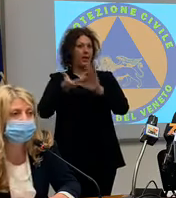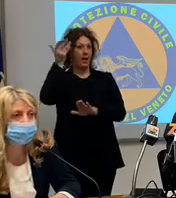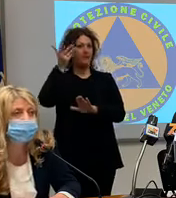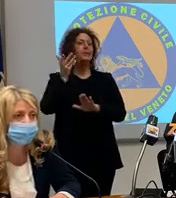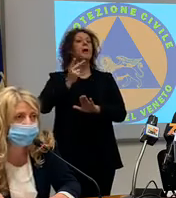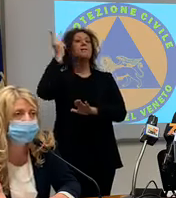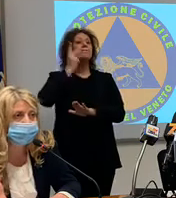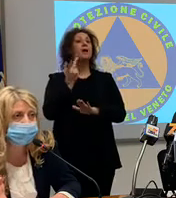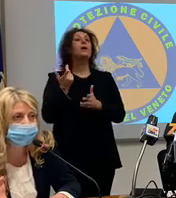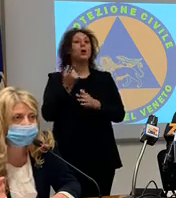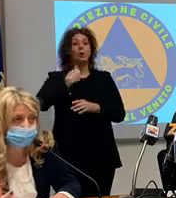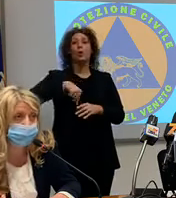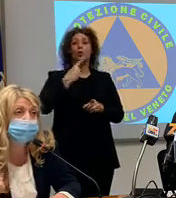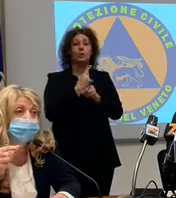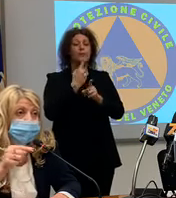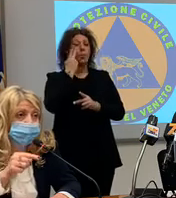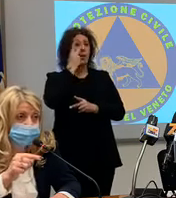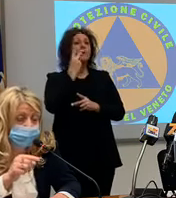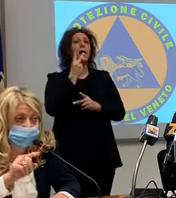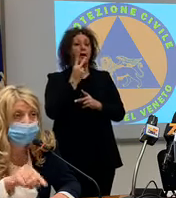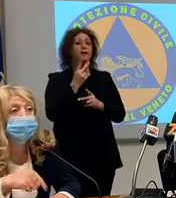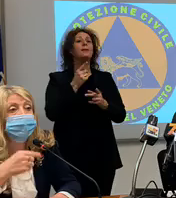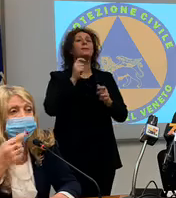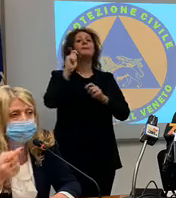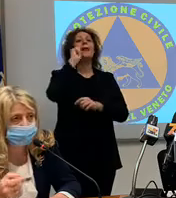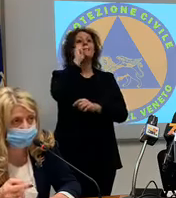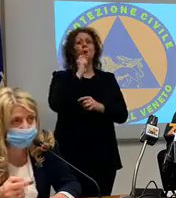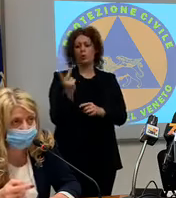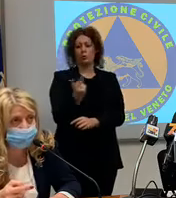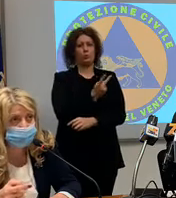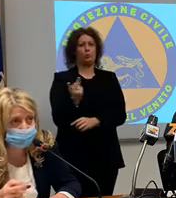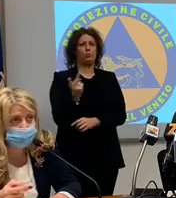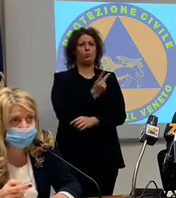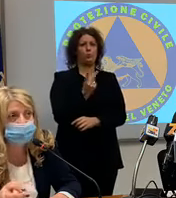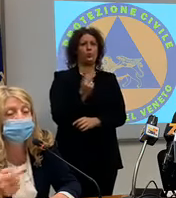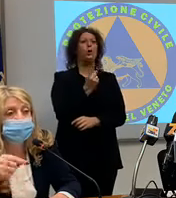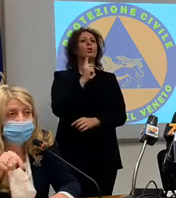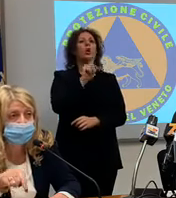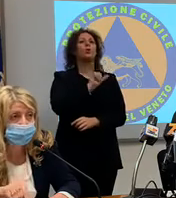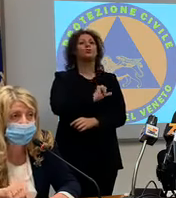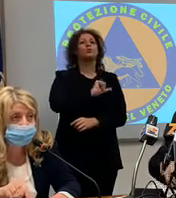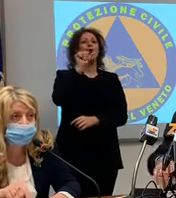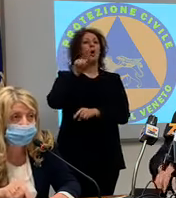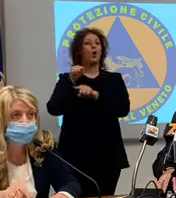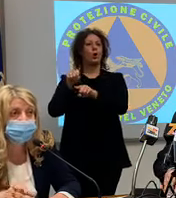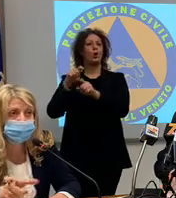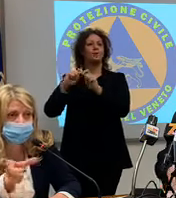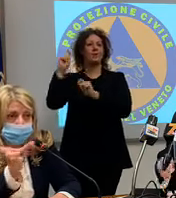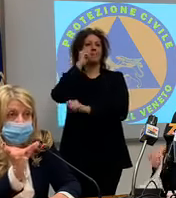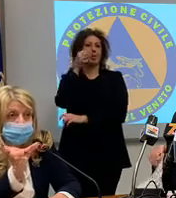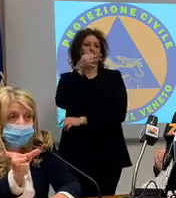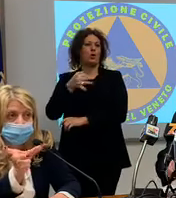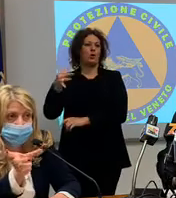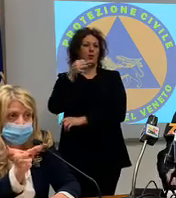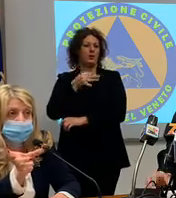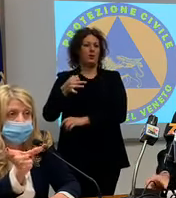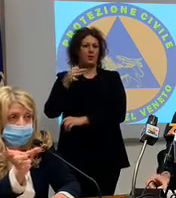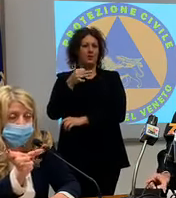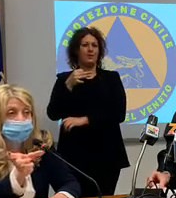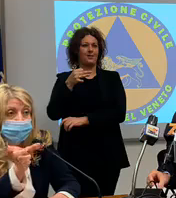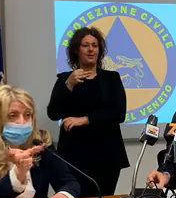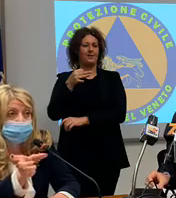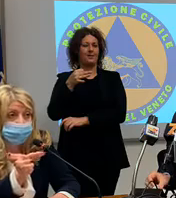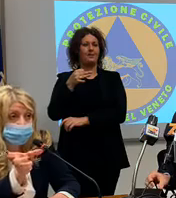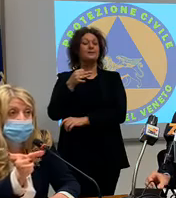dovremmo considerare tutti i tamponi fatti non al numeratore dove andiamo a conferma con i molecolare ma al denominatori quindi il numero di